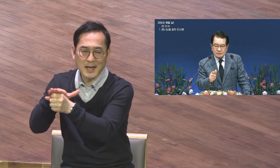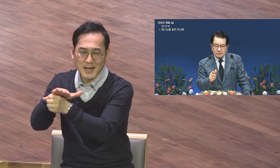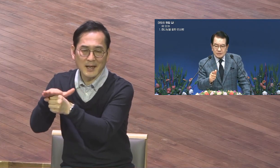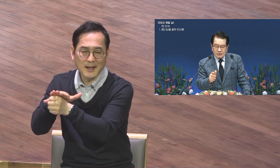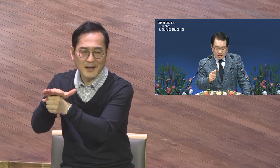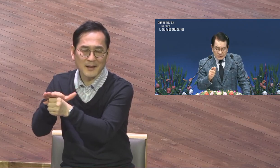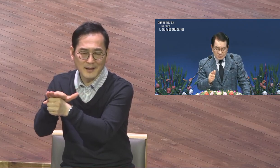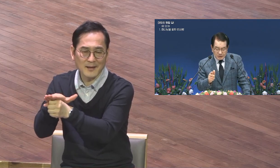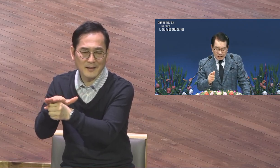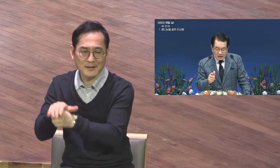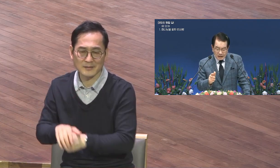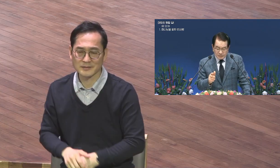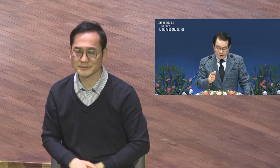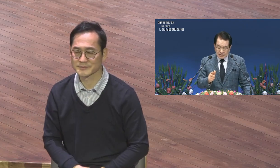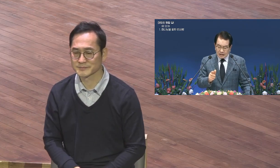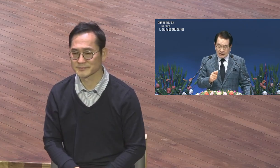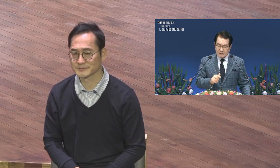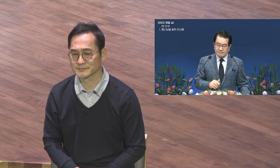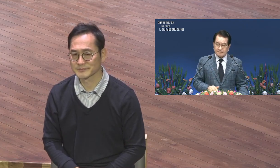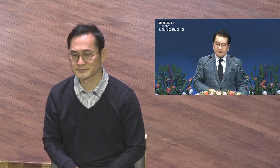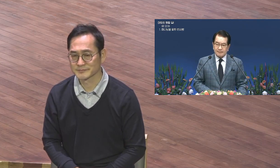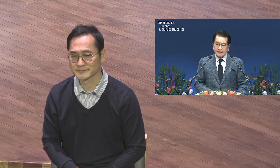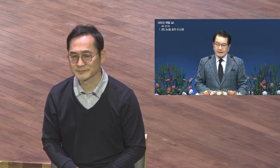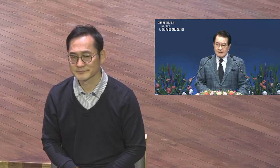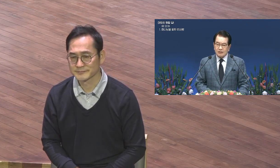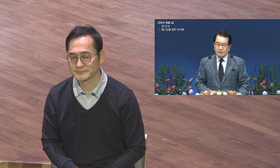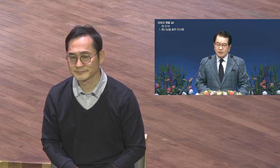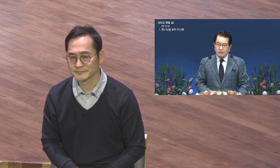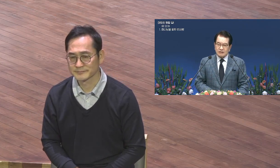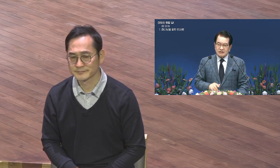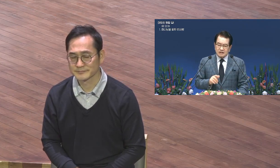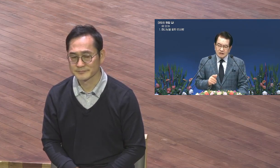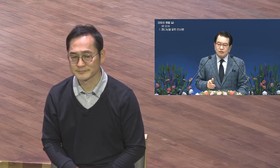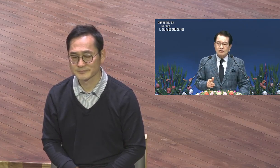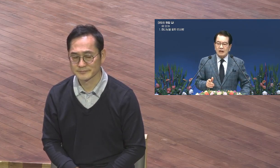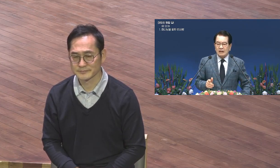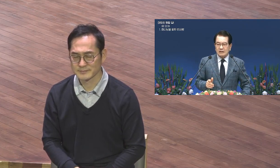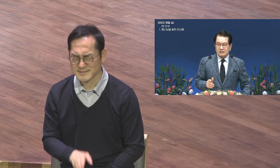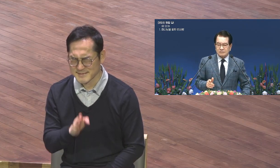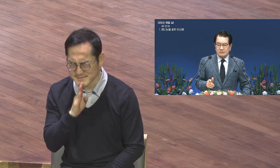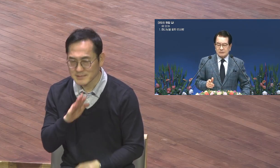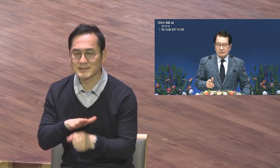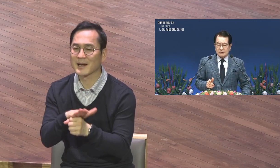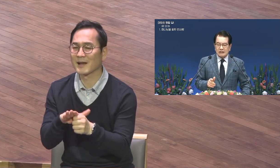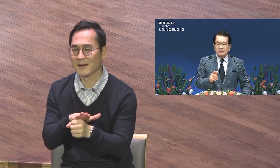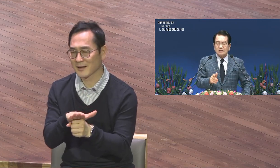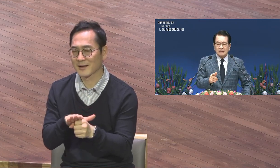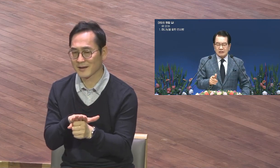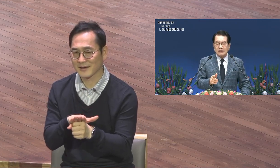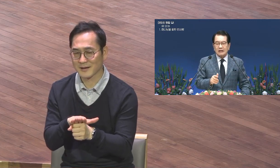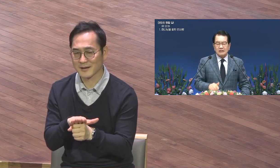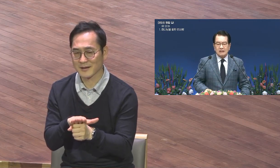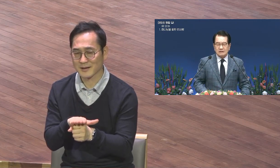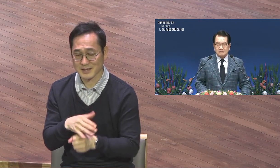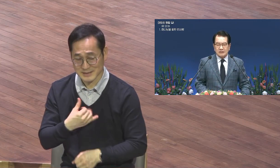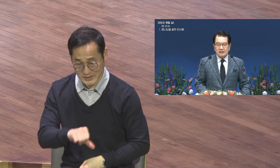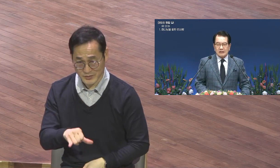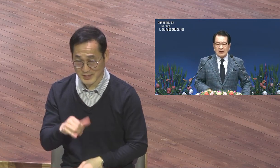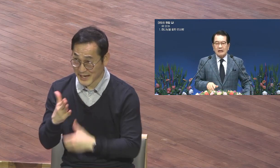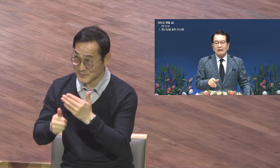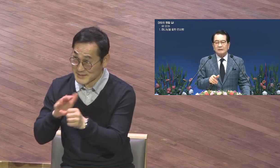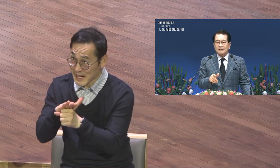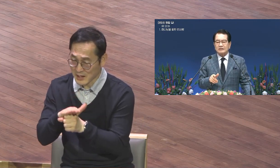것입니다. 핵심이 하나님을 사랑하라. 그것도 뭐예요? 찐으로 사랑하는 것입니다. 자녀들의 그 가르치라는